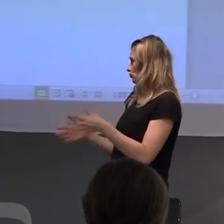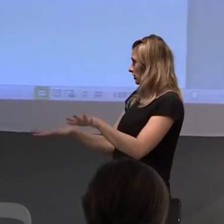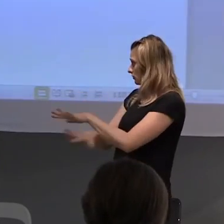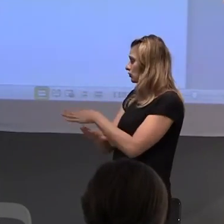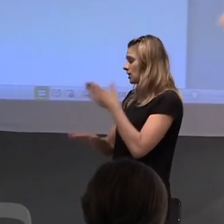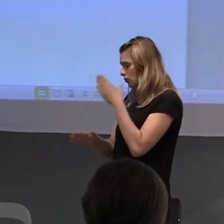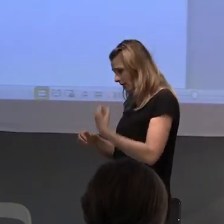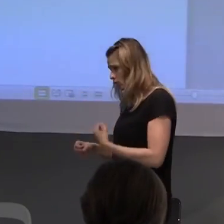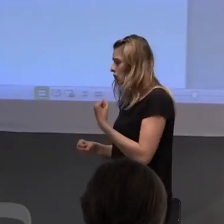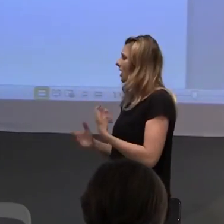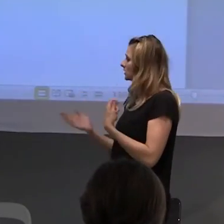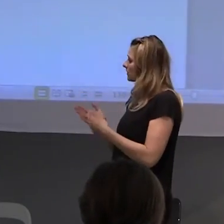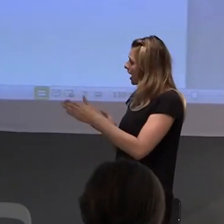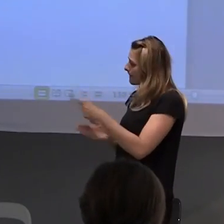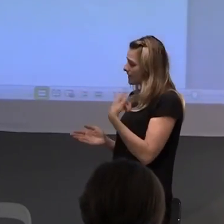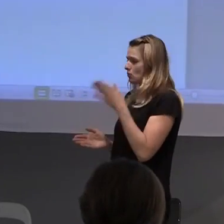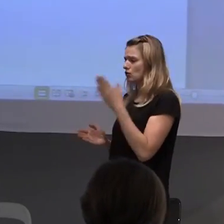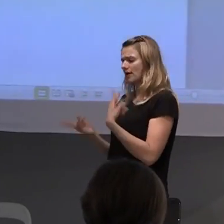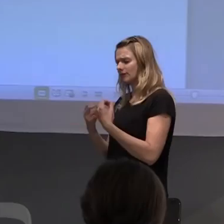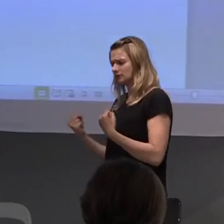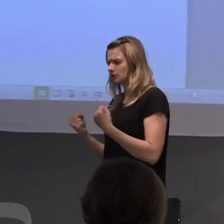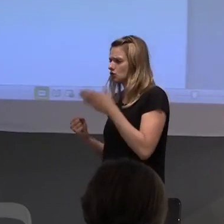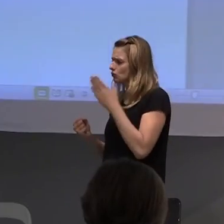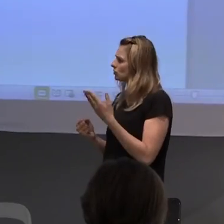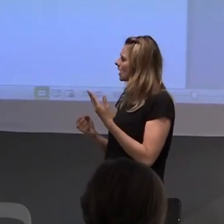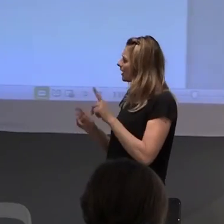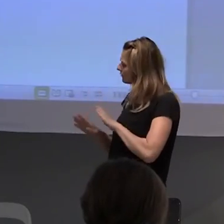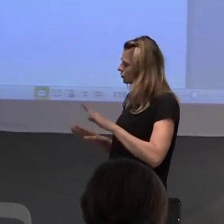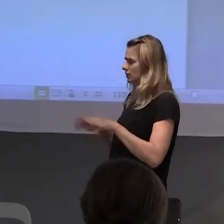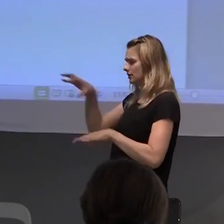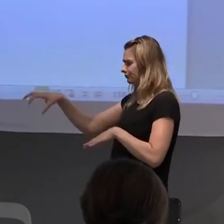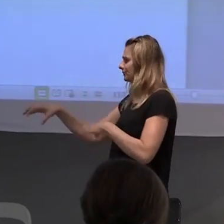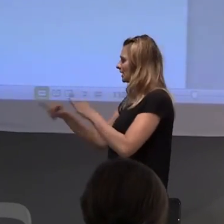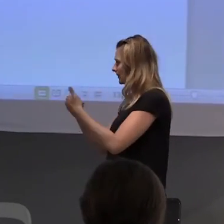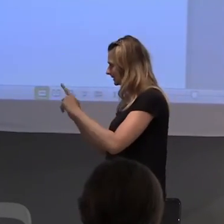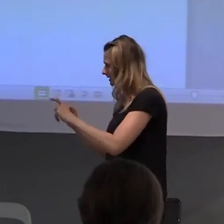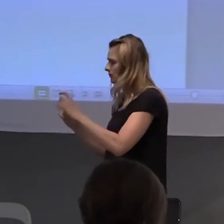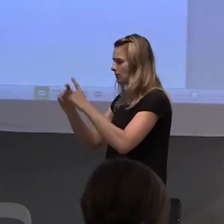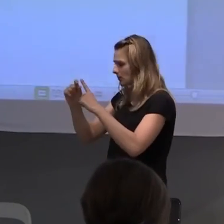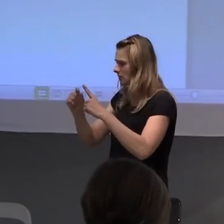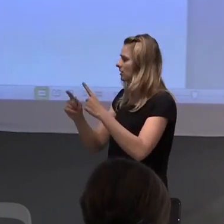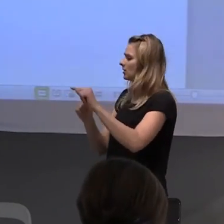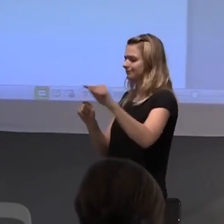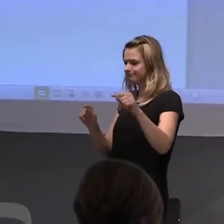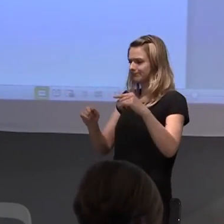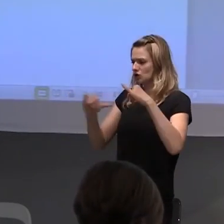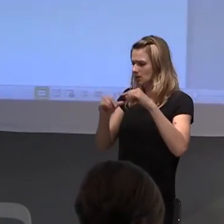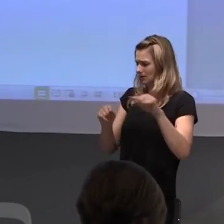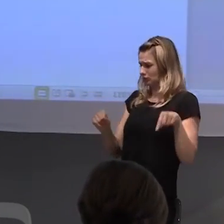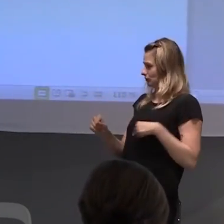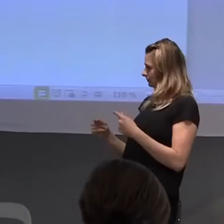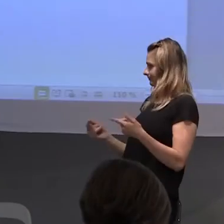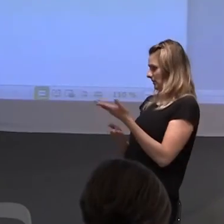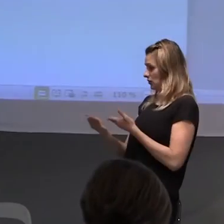učitelé, asistenti, případně školní poradenské pracoviště, případně zástupce školského poradenského zařízení dohromady. A udělat